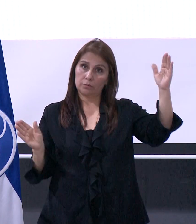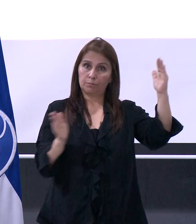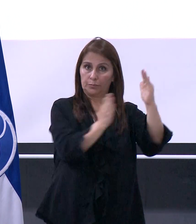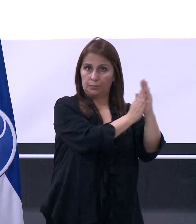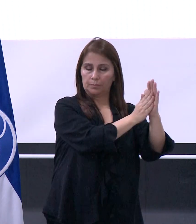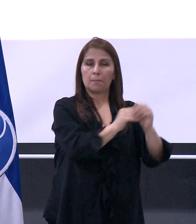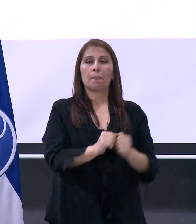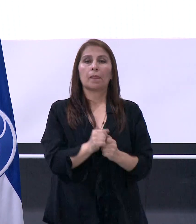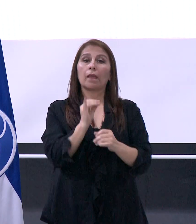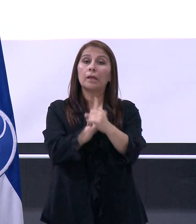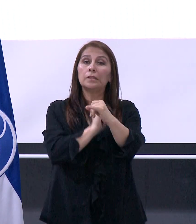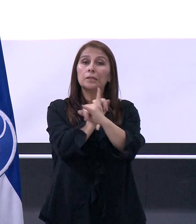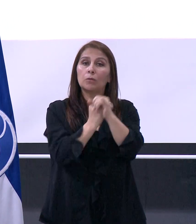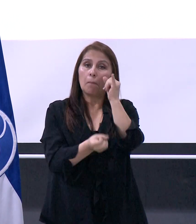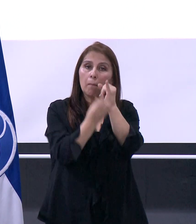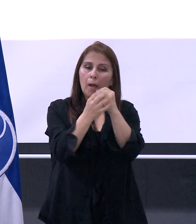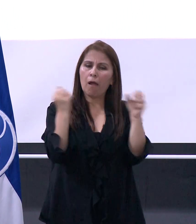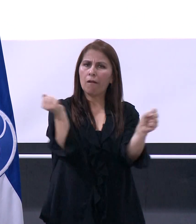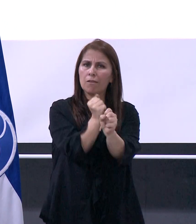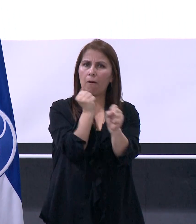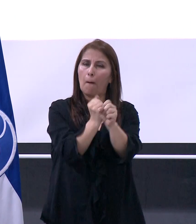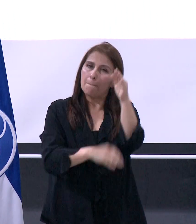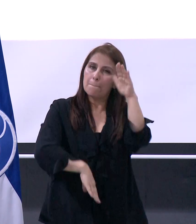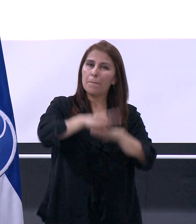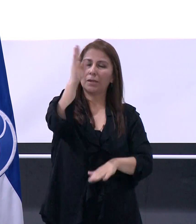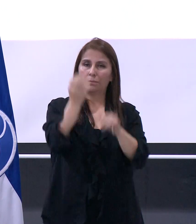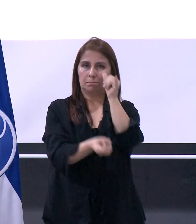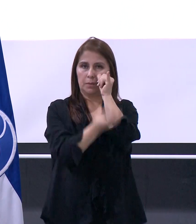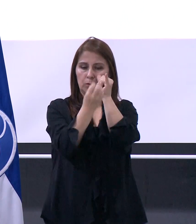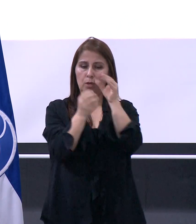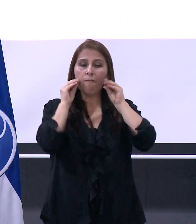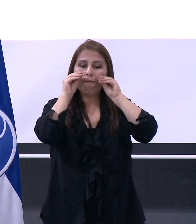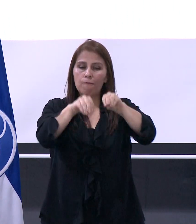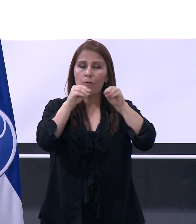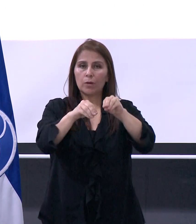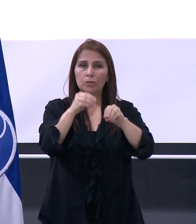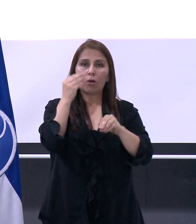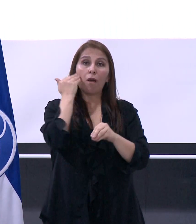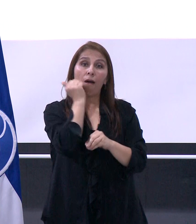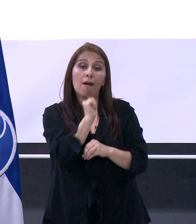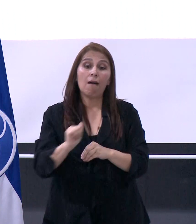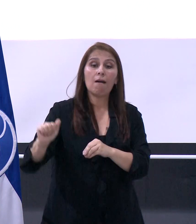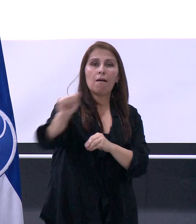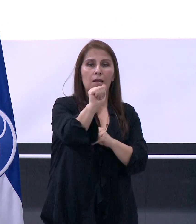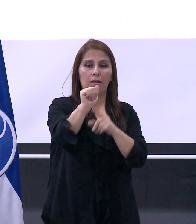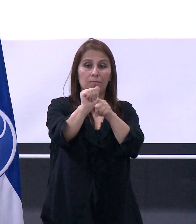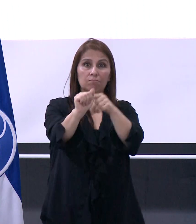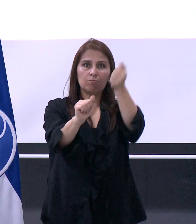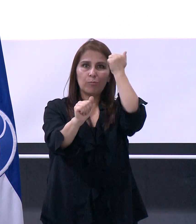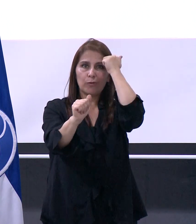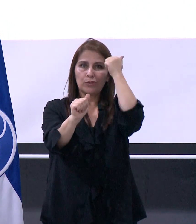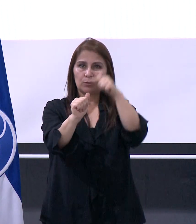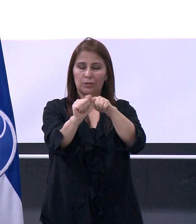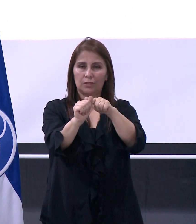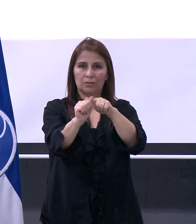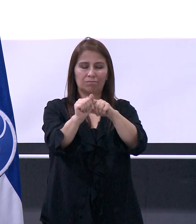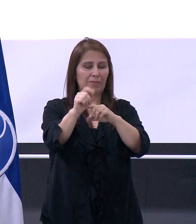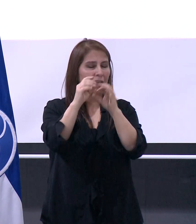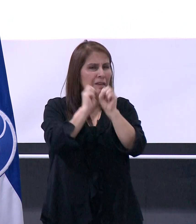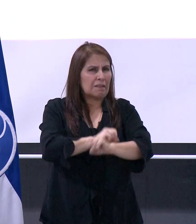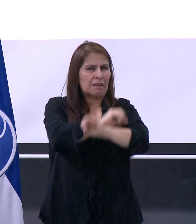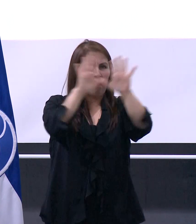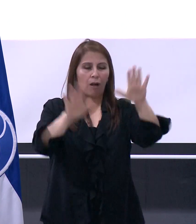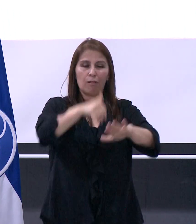pedagogía y en particular en lo relacionado con la formación de maestras fue clara la intención de su primera directora francisca